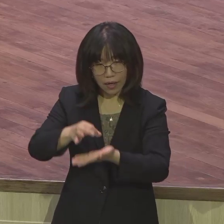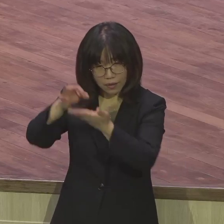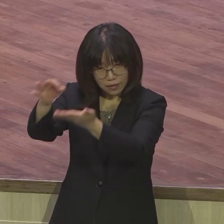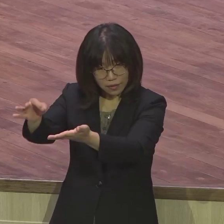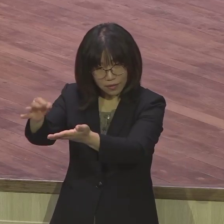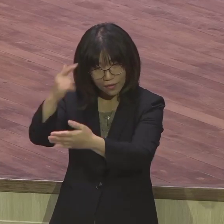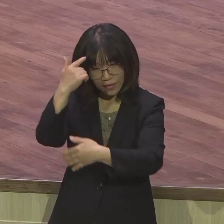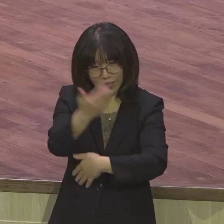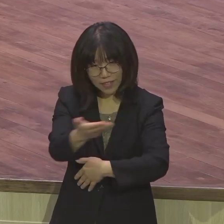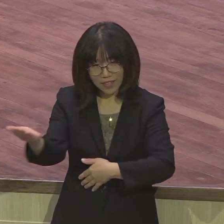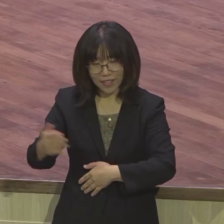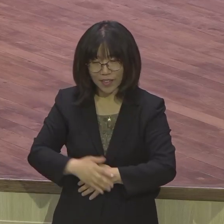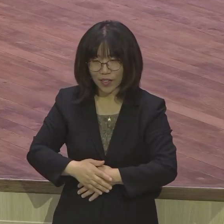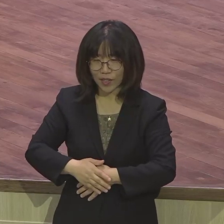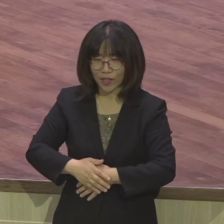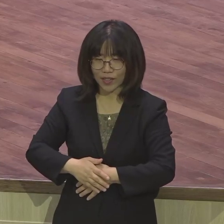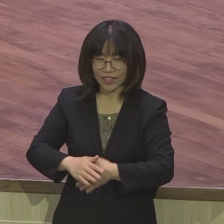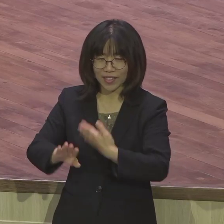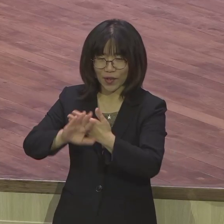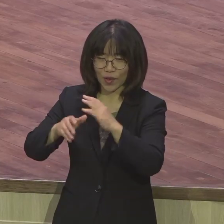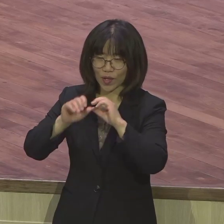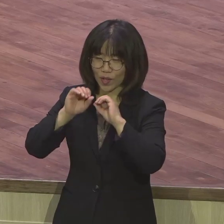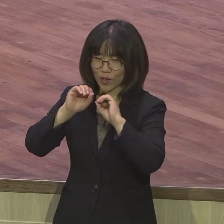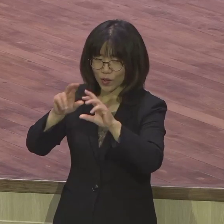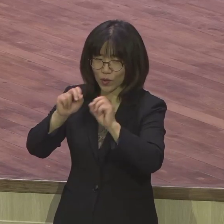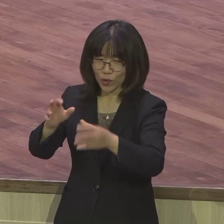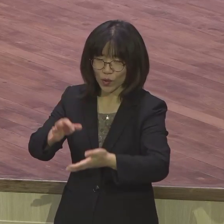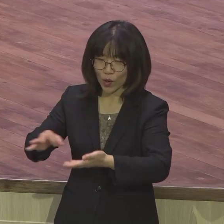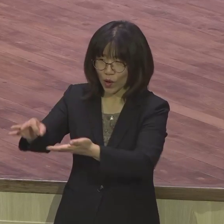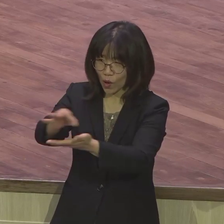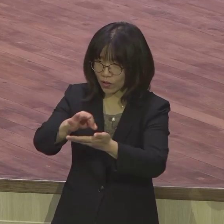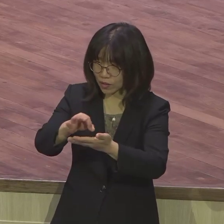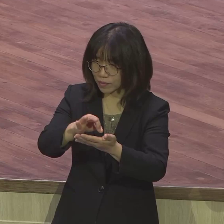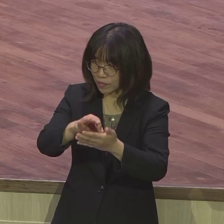계시라고 믿어요. 성경금은 다 하고 계시라고 믿어요.